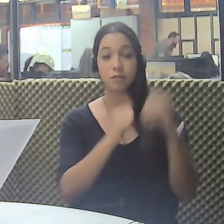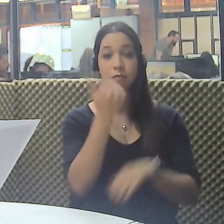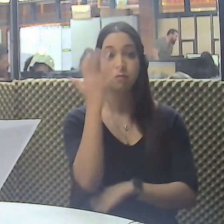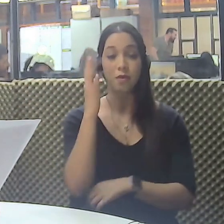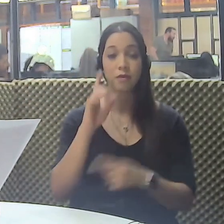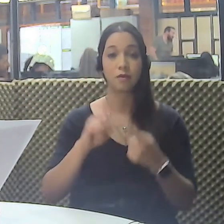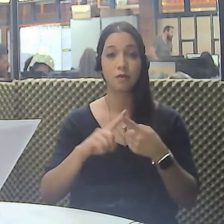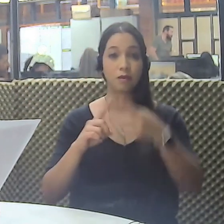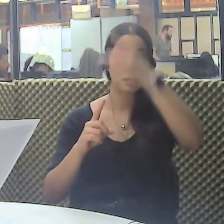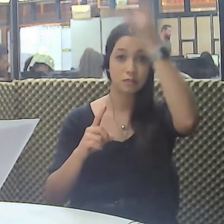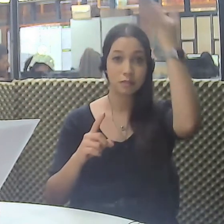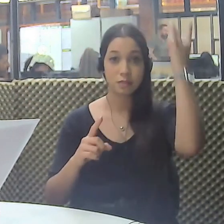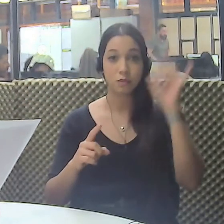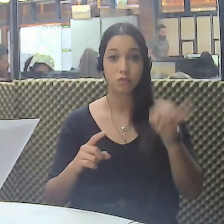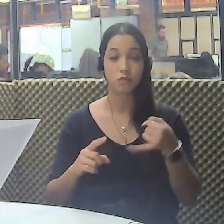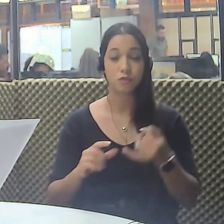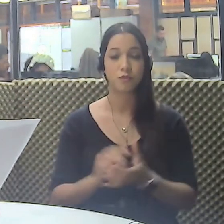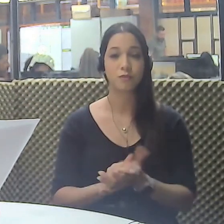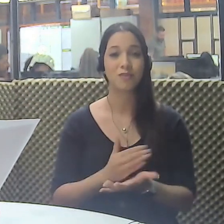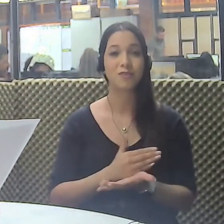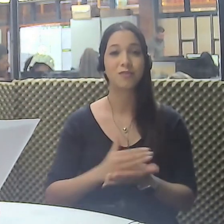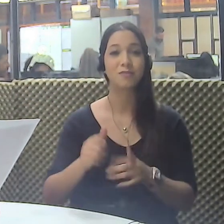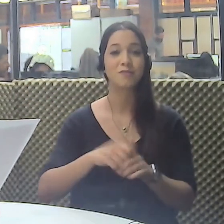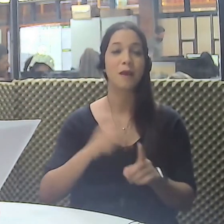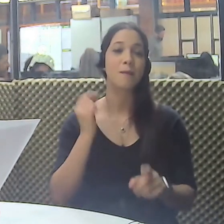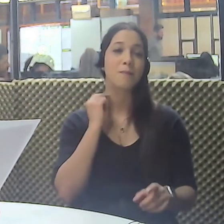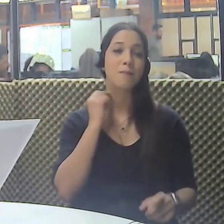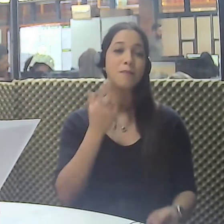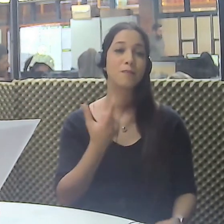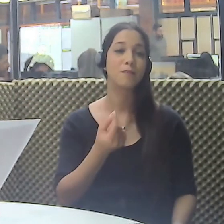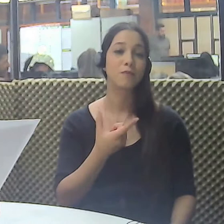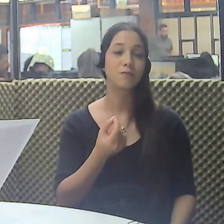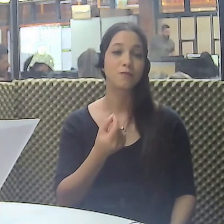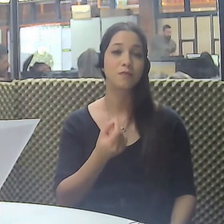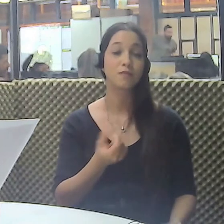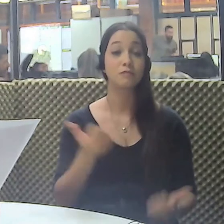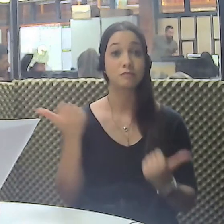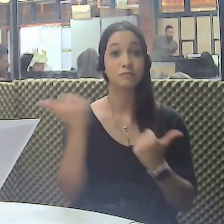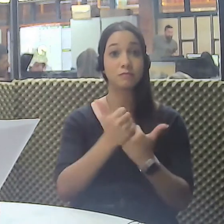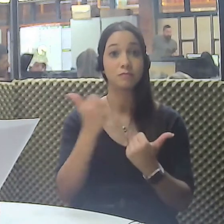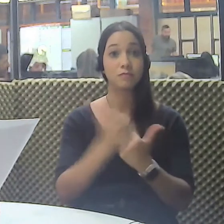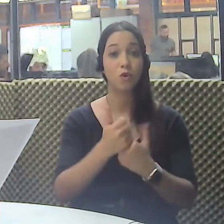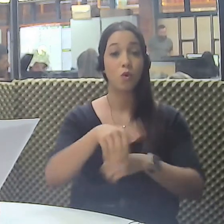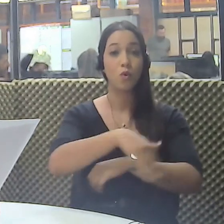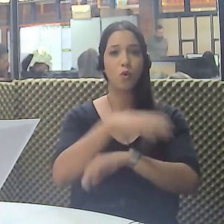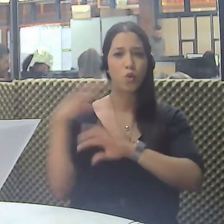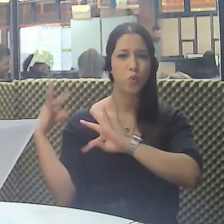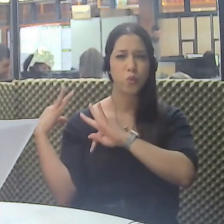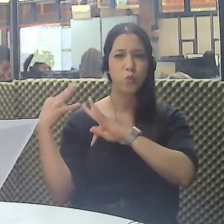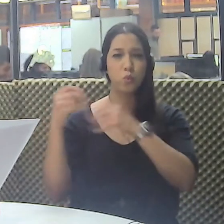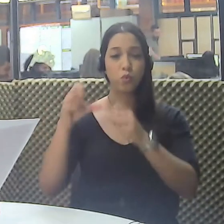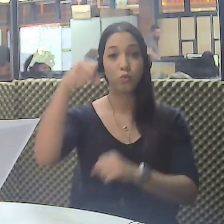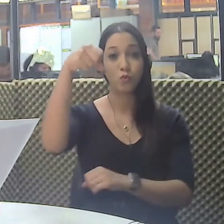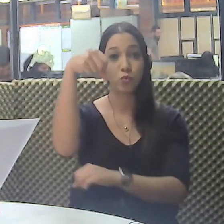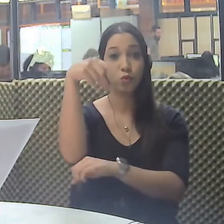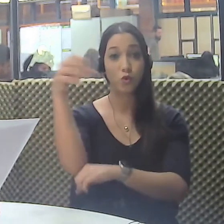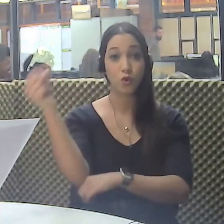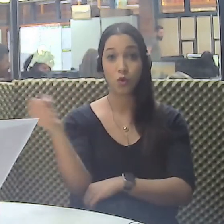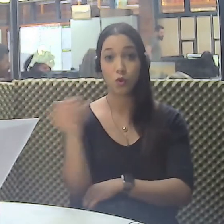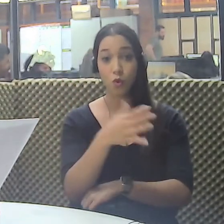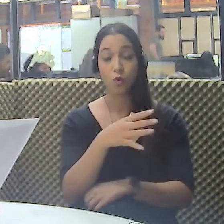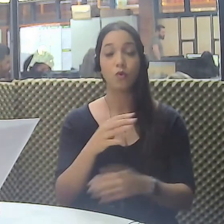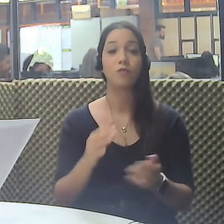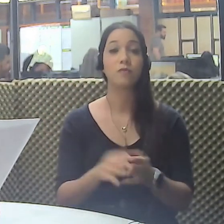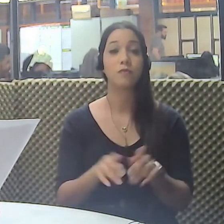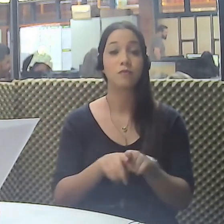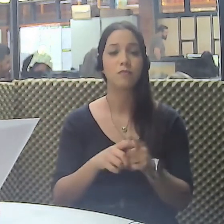Jorge. Iniciada em maio de 2020, a PPP prevê a substituição em todas as vias do município e também a ampliação da